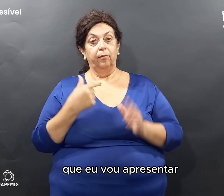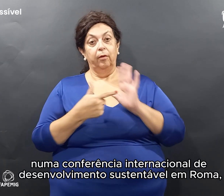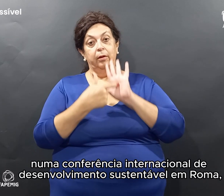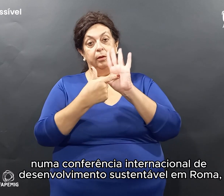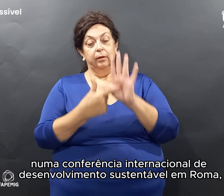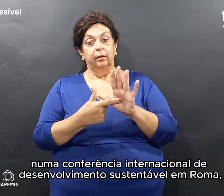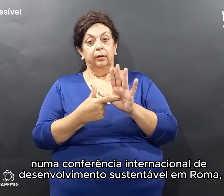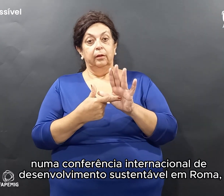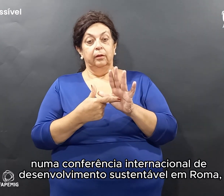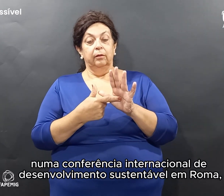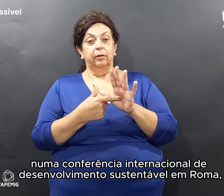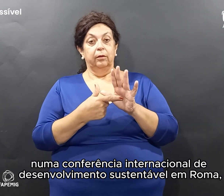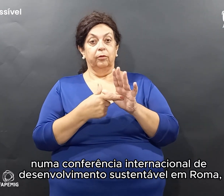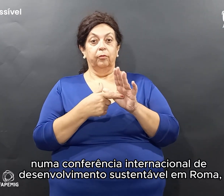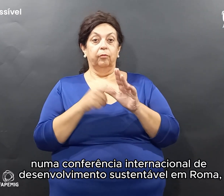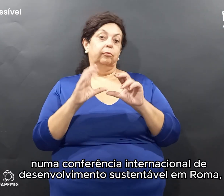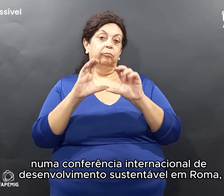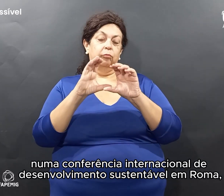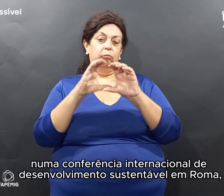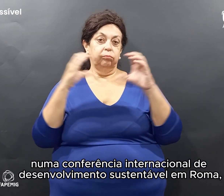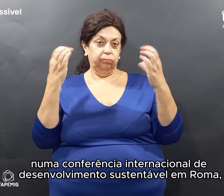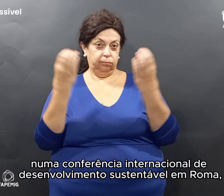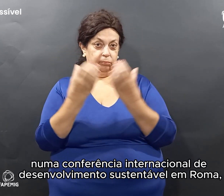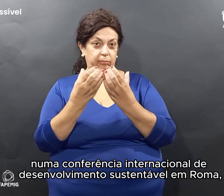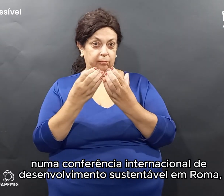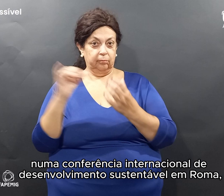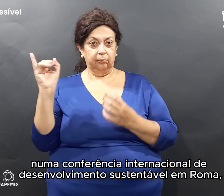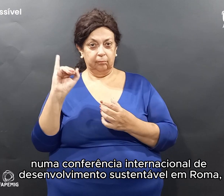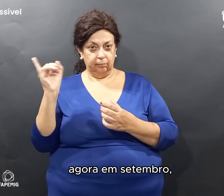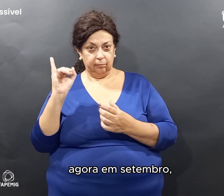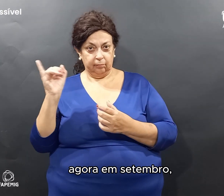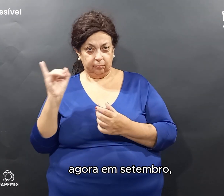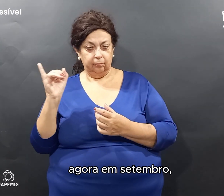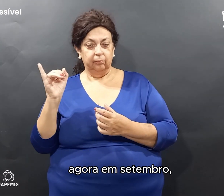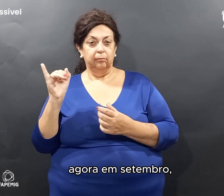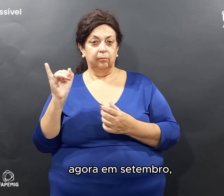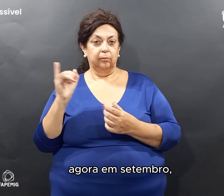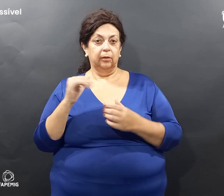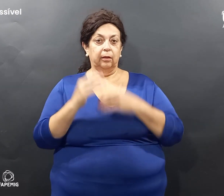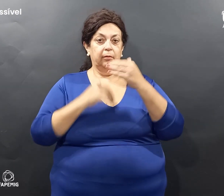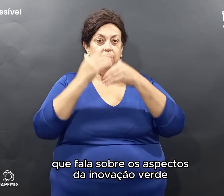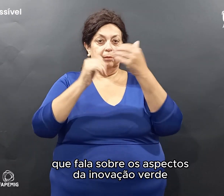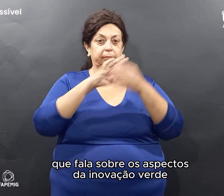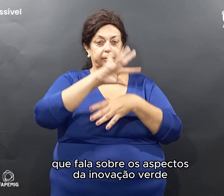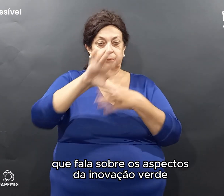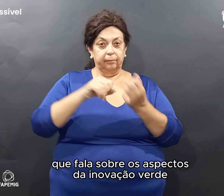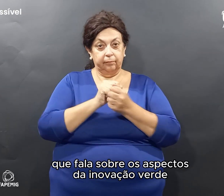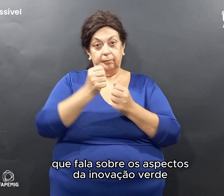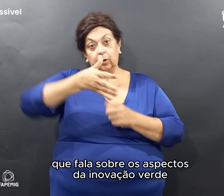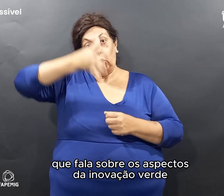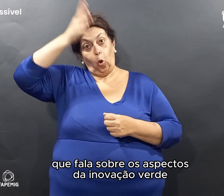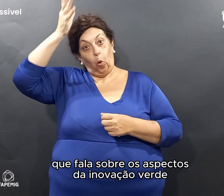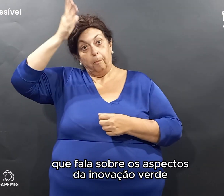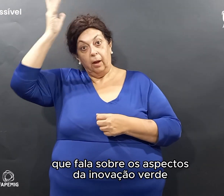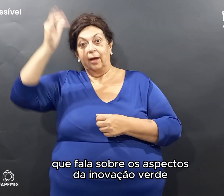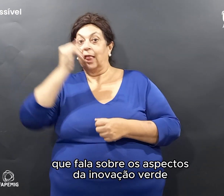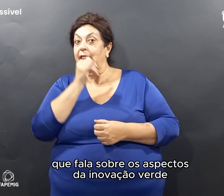numa Conferência Internacional de Desenvolvimento Sustentável em Roma, agora em setembro, que fala sobre os aspectos da inovação verde e